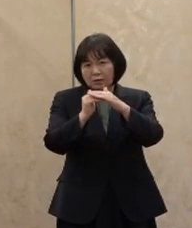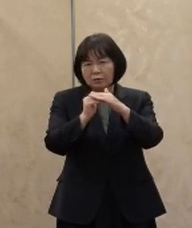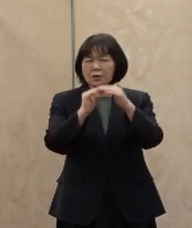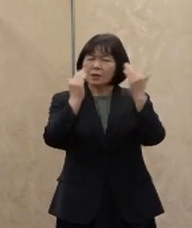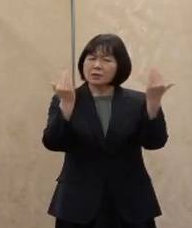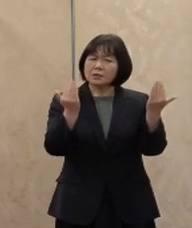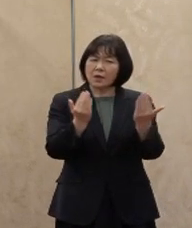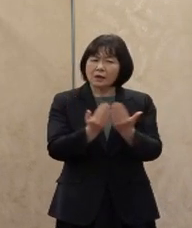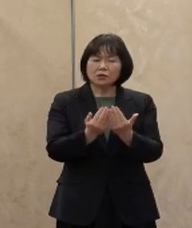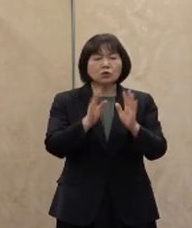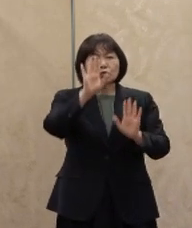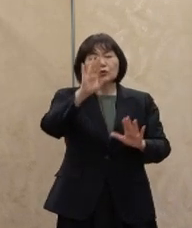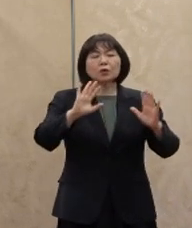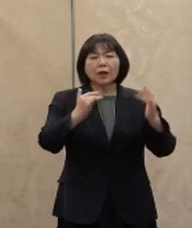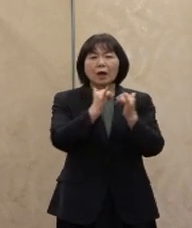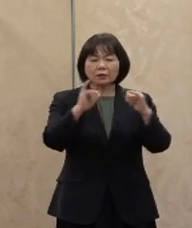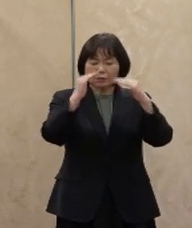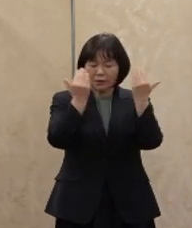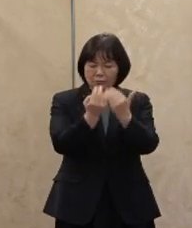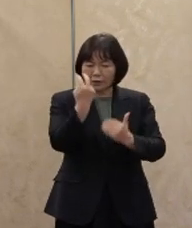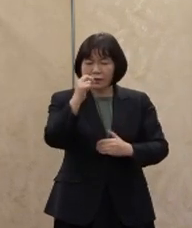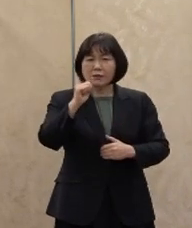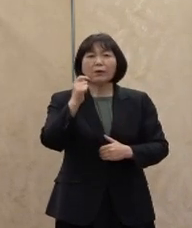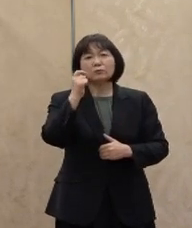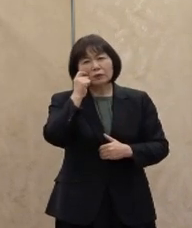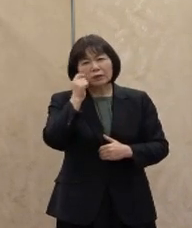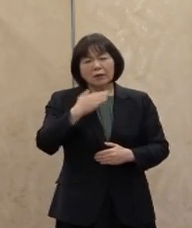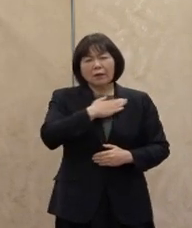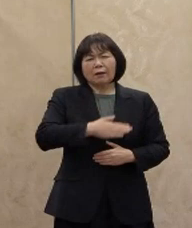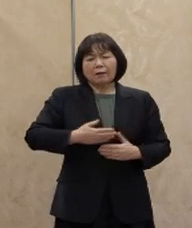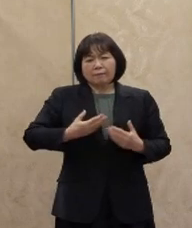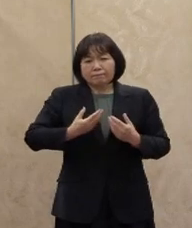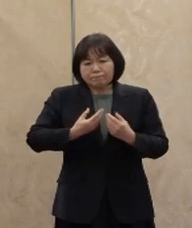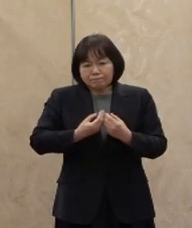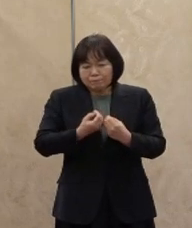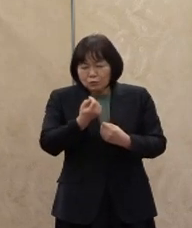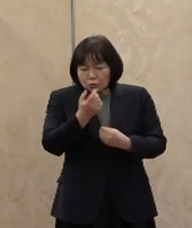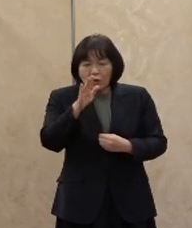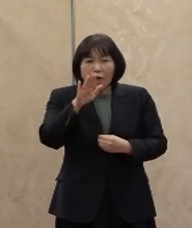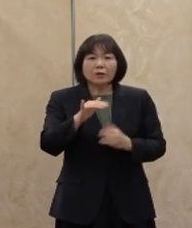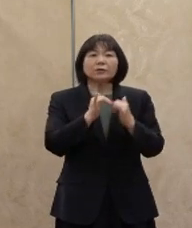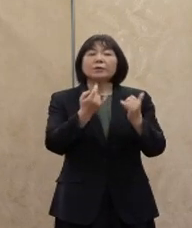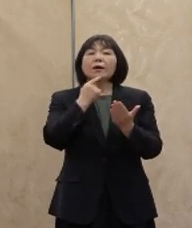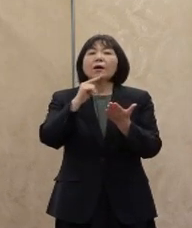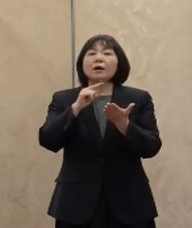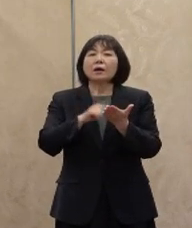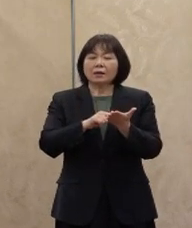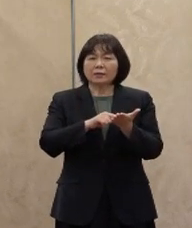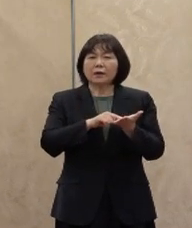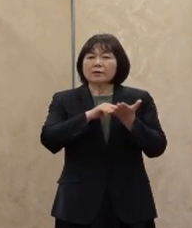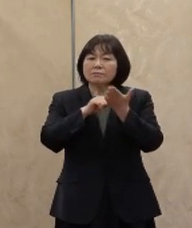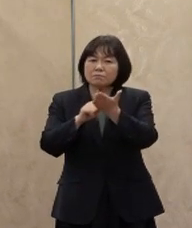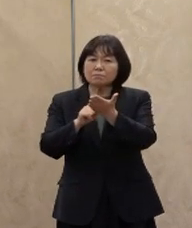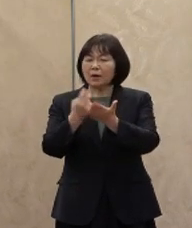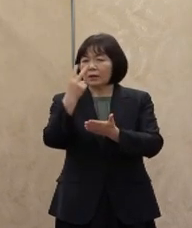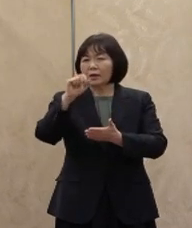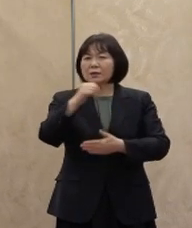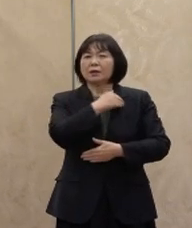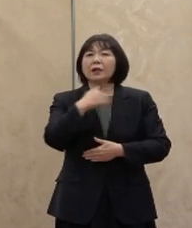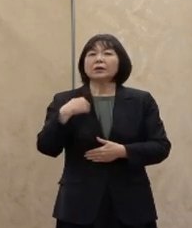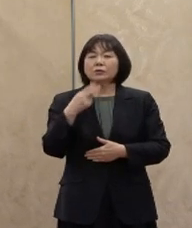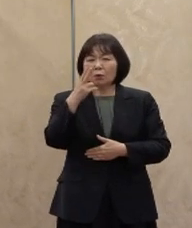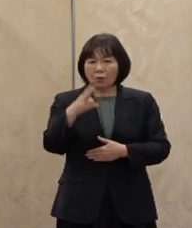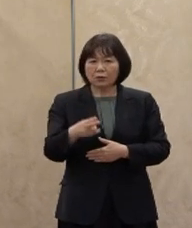員検査ってなかなか難しいけれども、何らかの症状がある人はもう直ちに簡単に検査ができる仕組みっていうのを、やっぱり高齢者施設